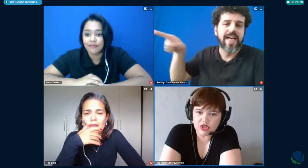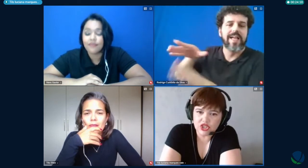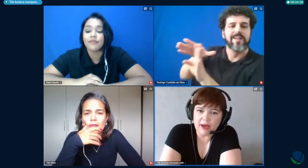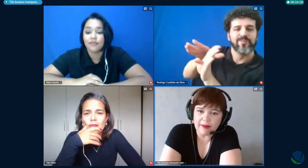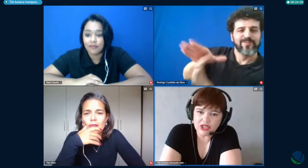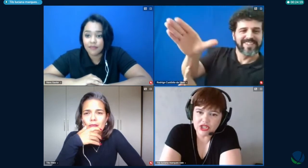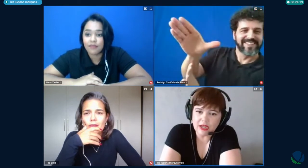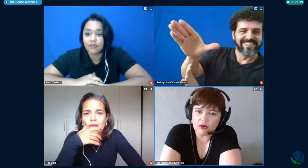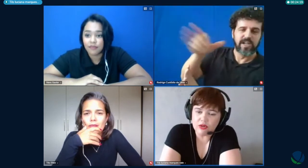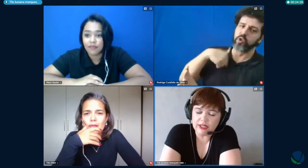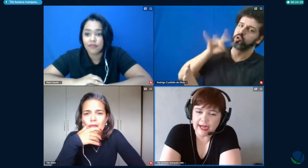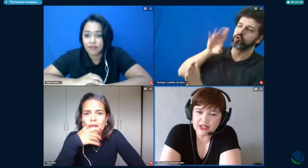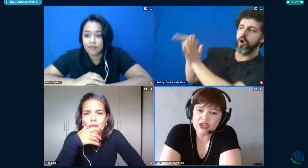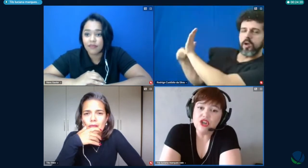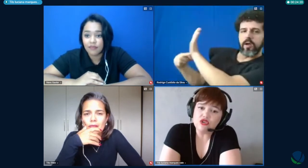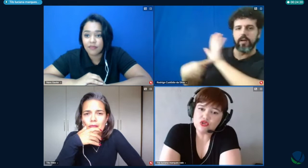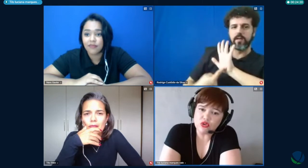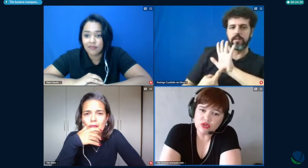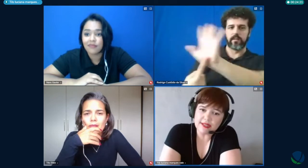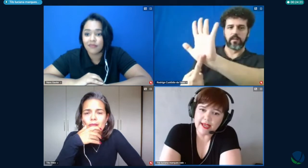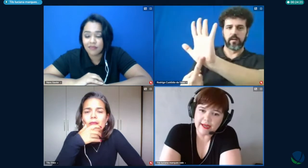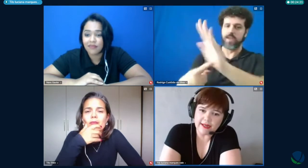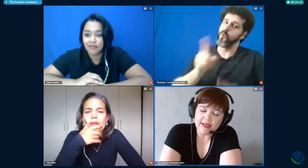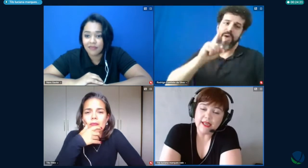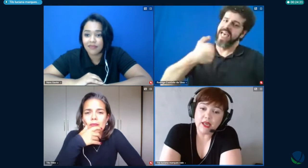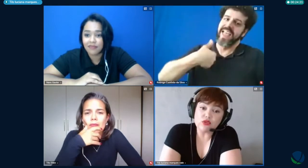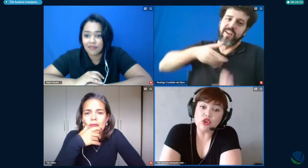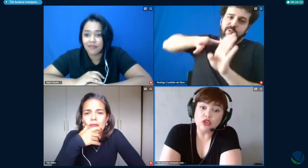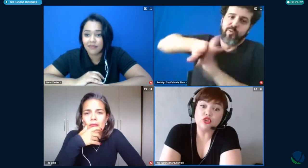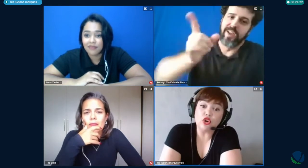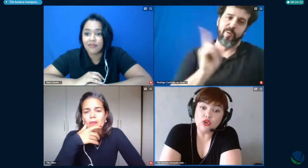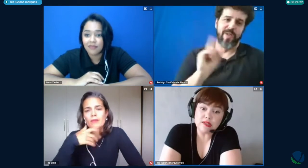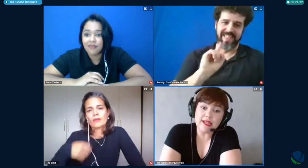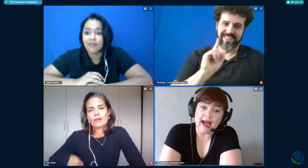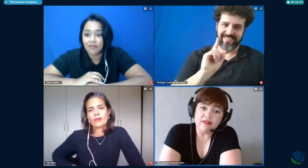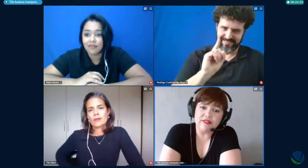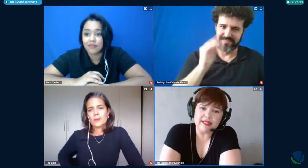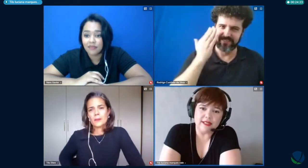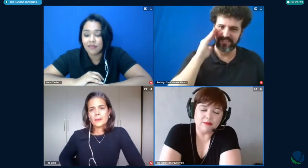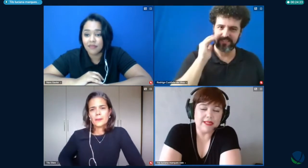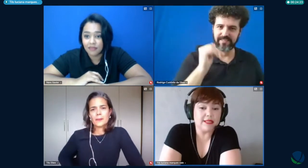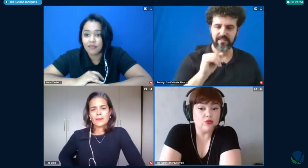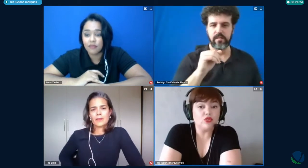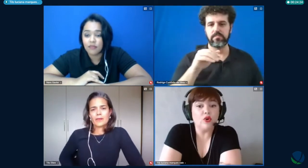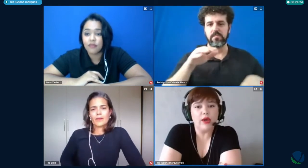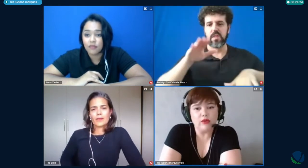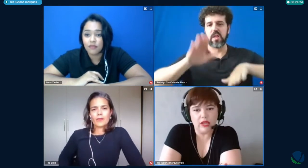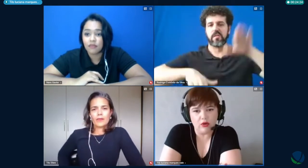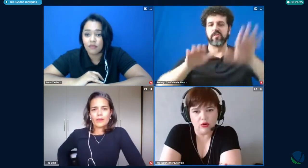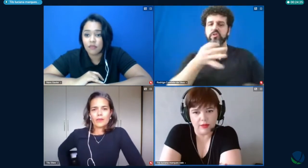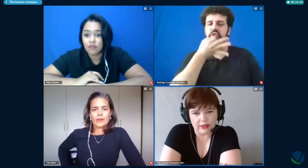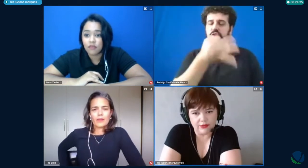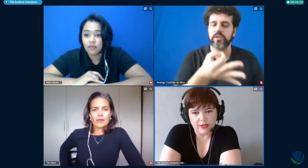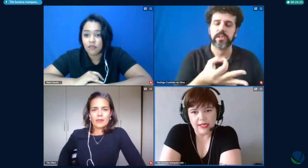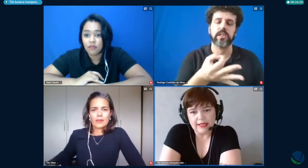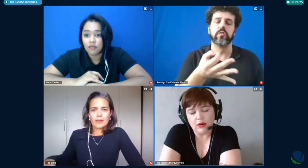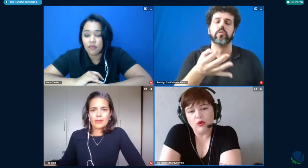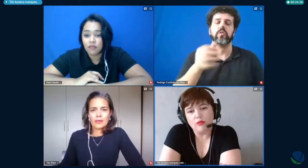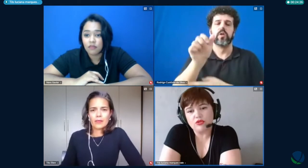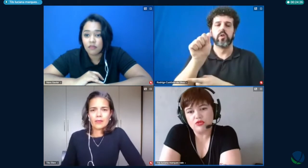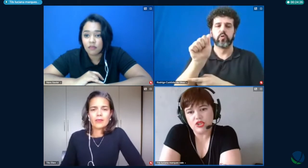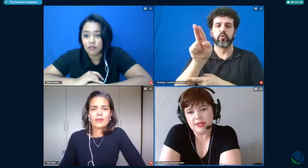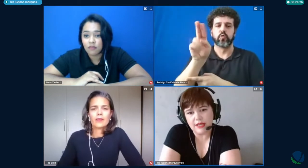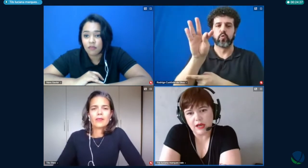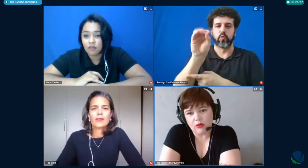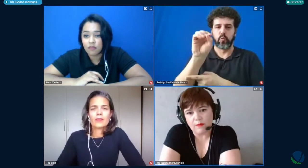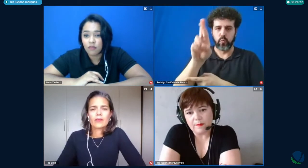e transmiti a partir da comunidade surdo-cega. Eu só trouxe à vista, mas não sou eu que recomendo. Então,